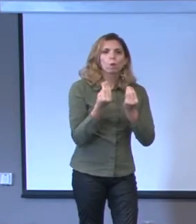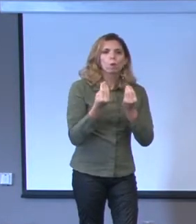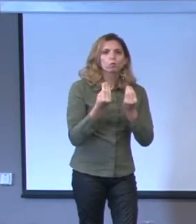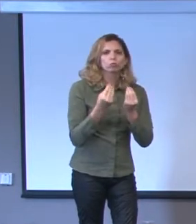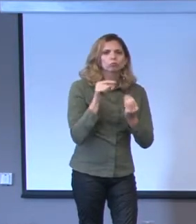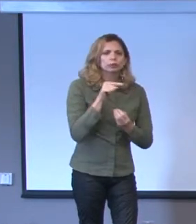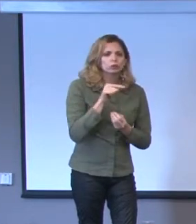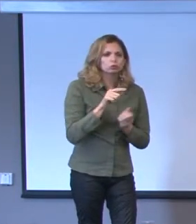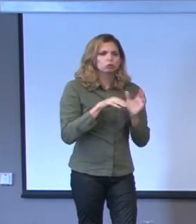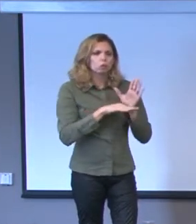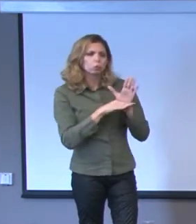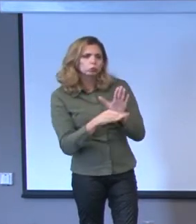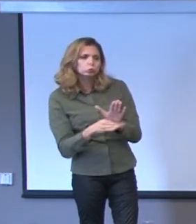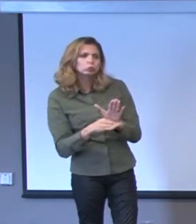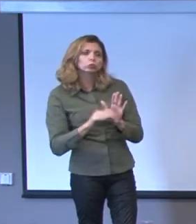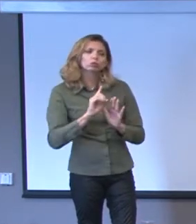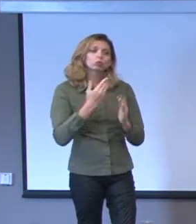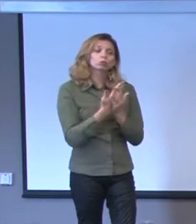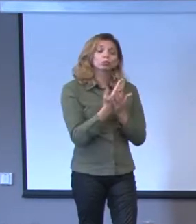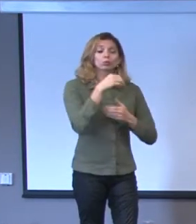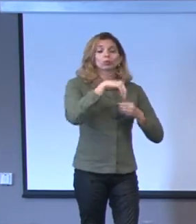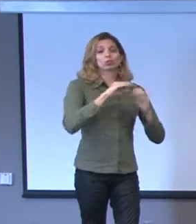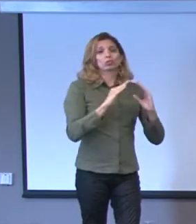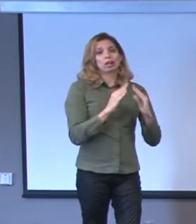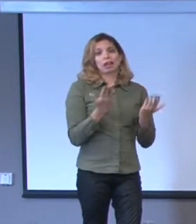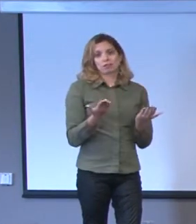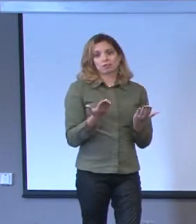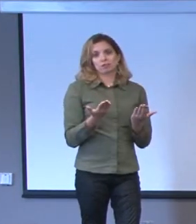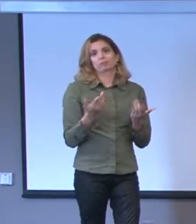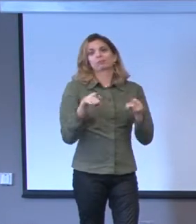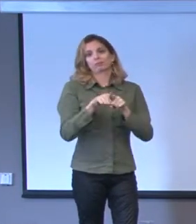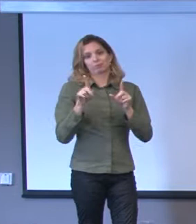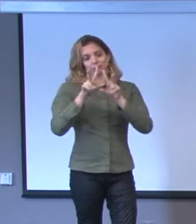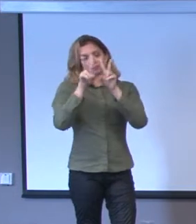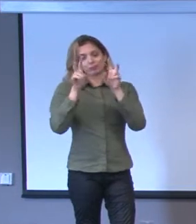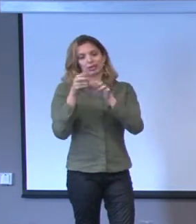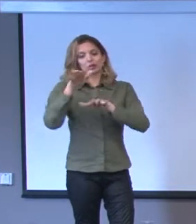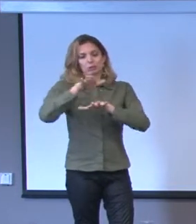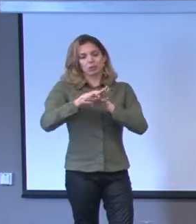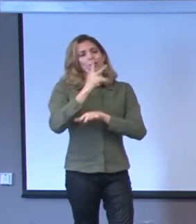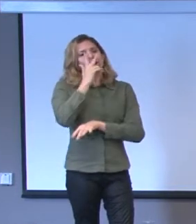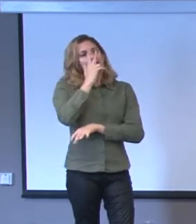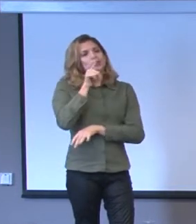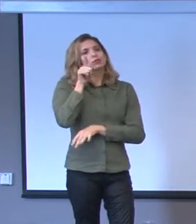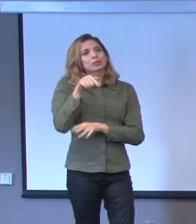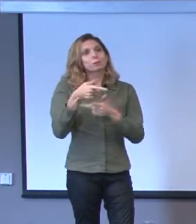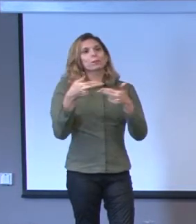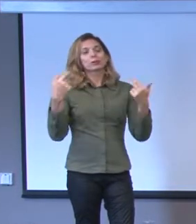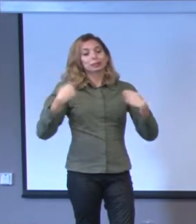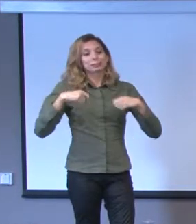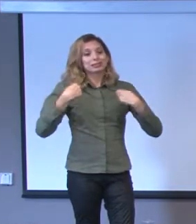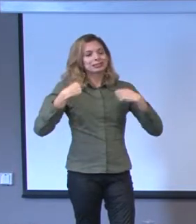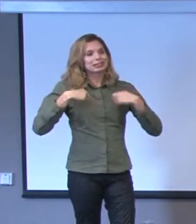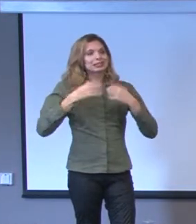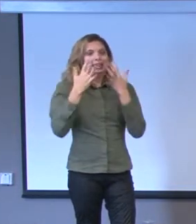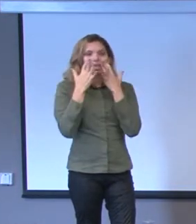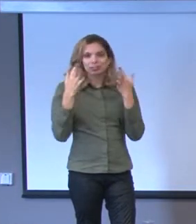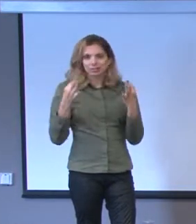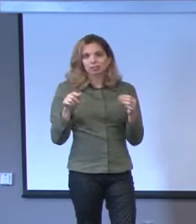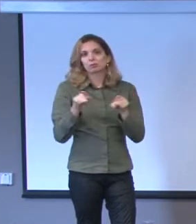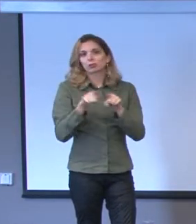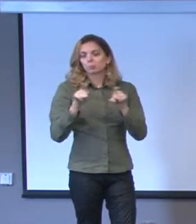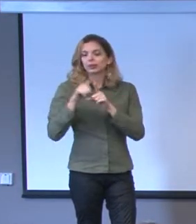pode significar para o tema da inclusão. Então, isso eu acho que é uma coisa que a gente tem que ficar bastante atento e